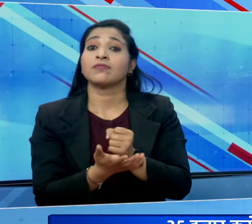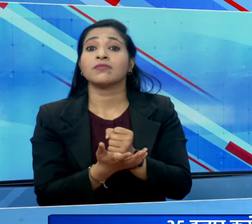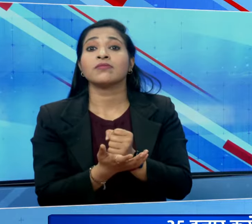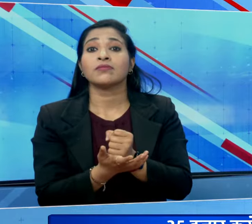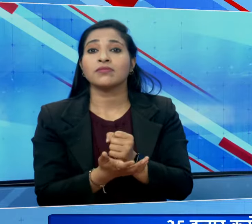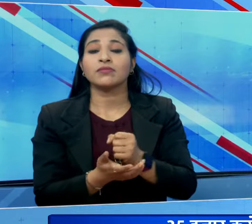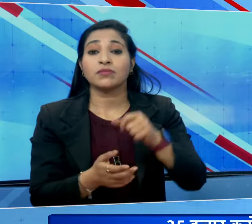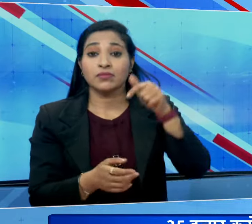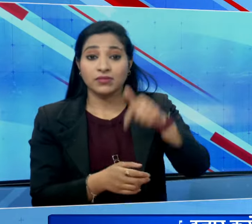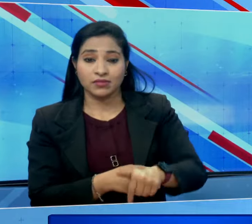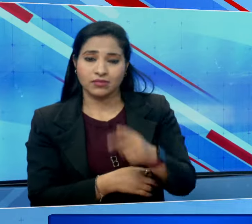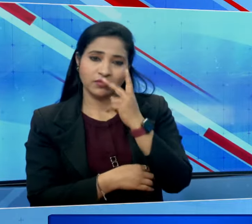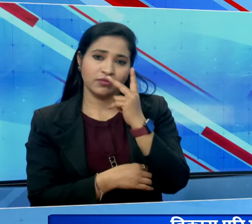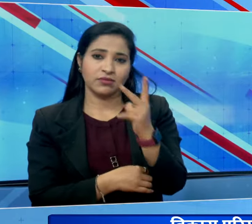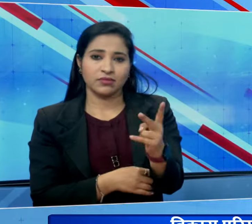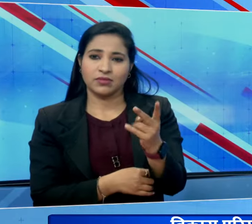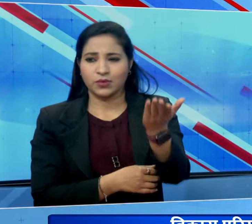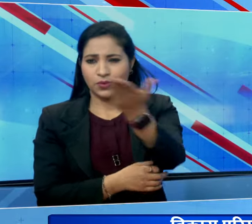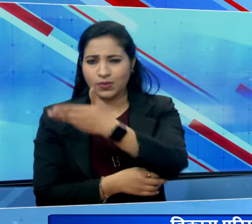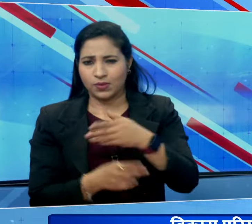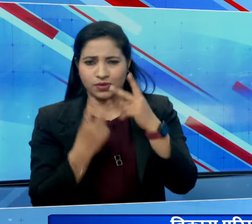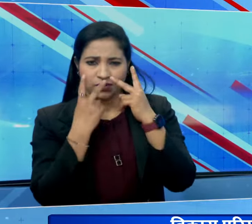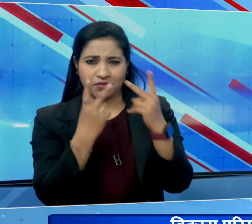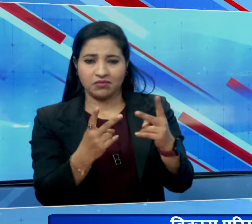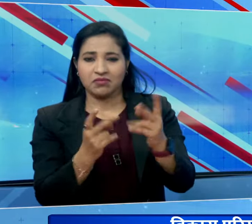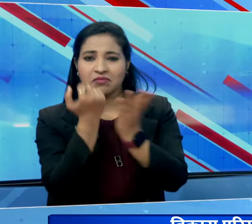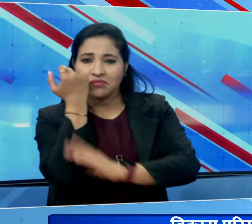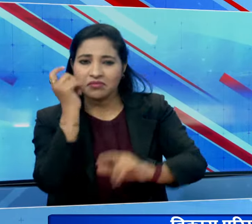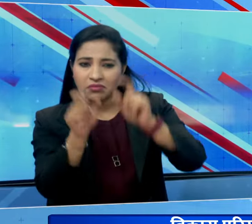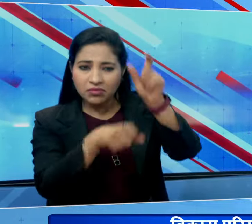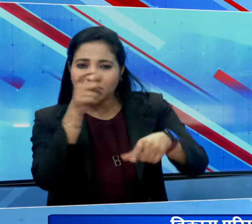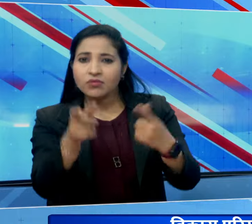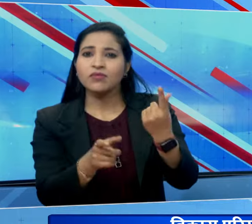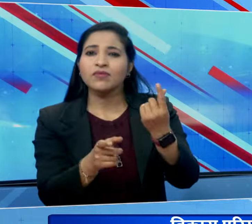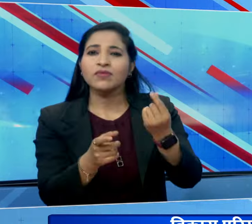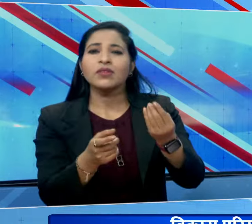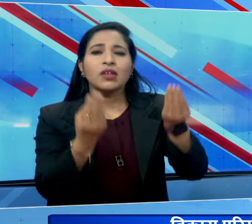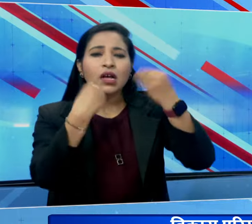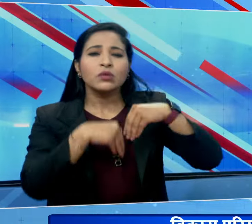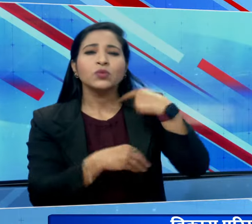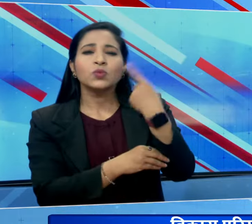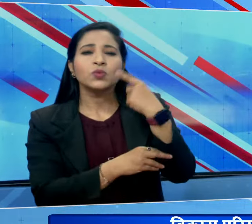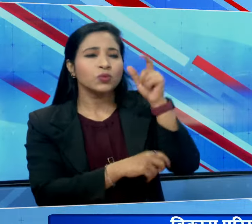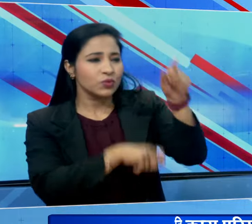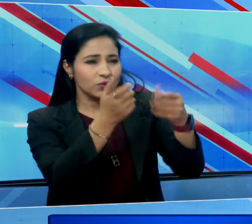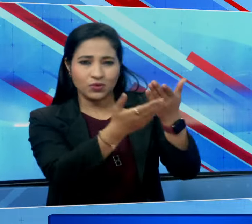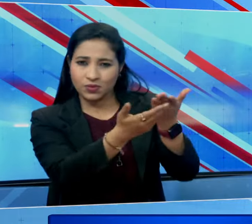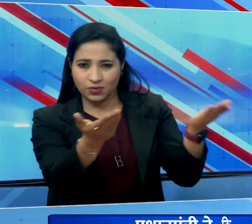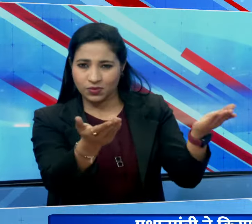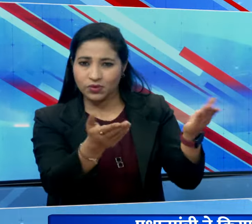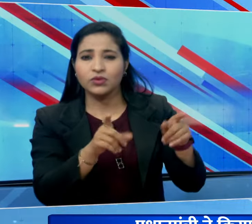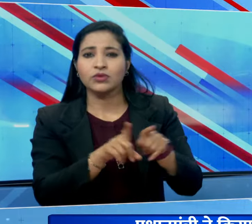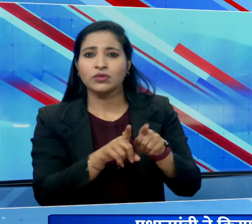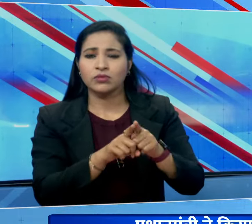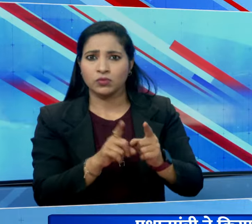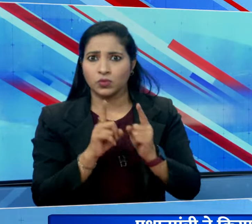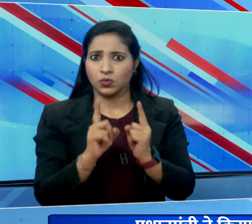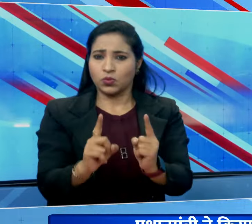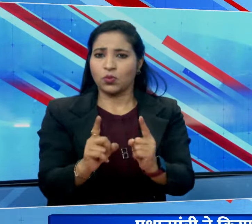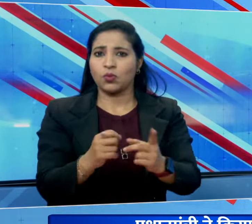आज देखिए गरीबों का पैसा लूटने वालों पर सख्त